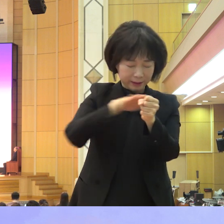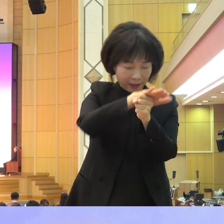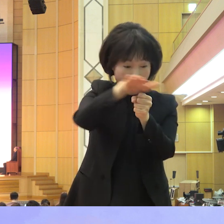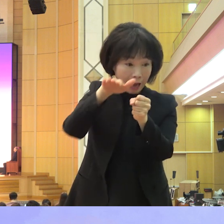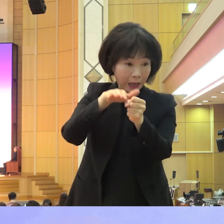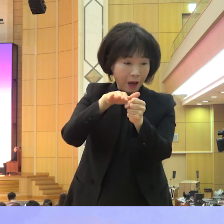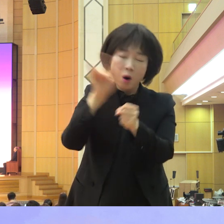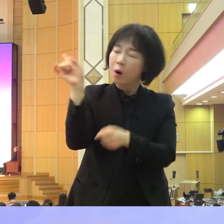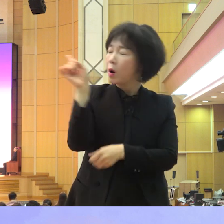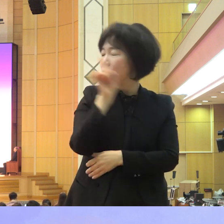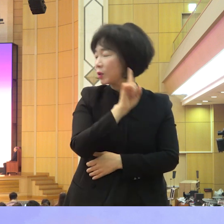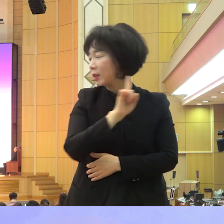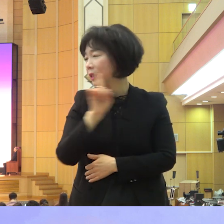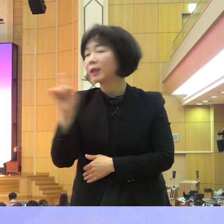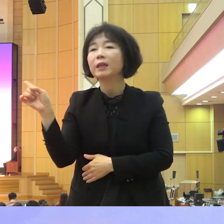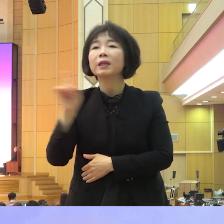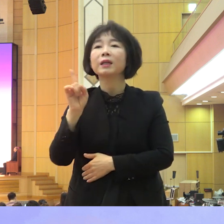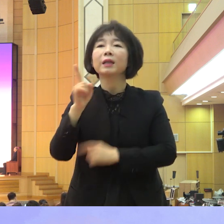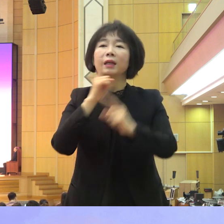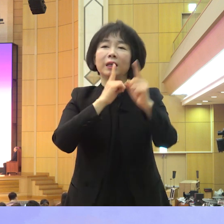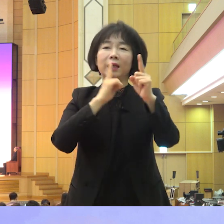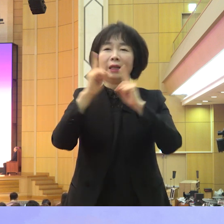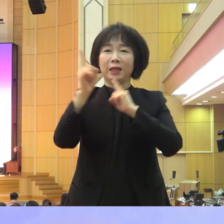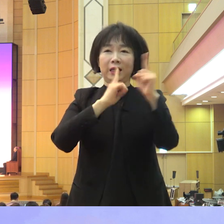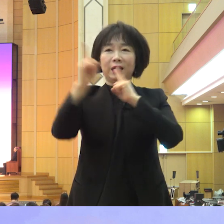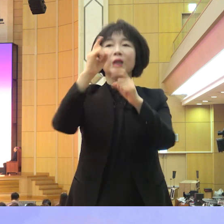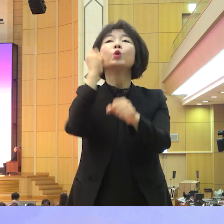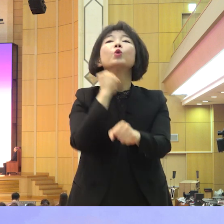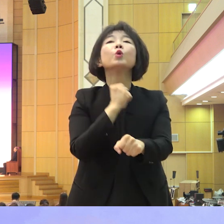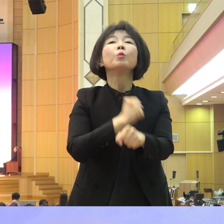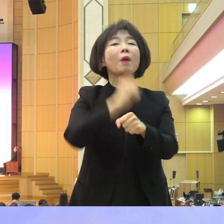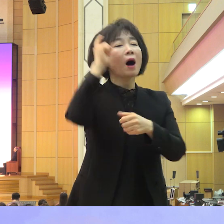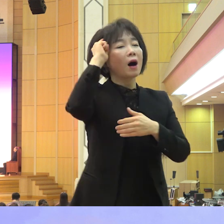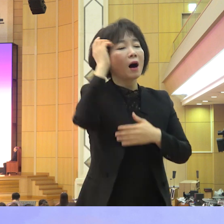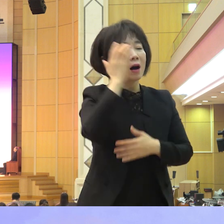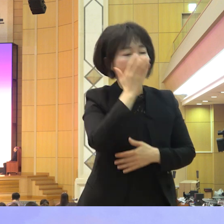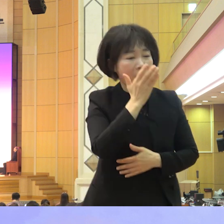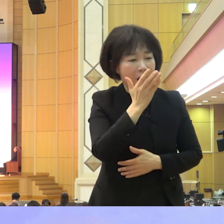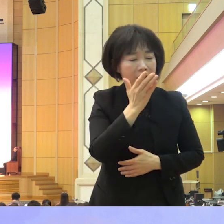사랑 어찌 이루